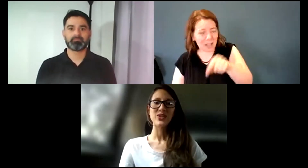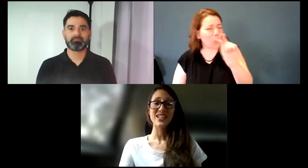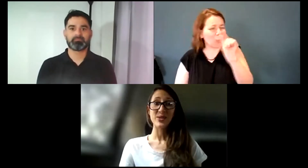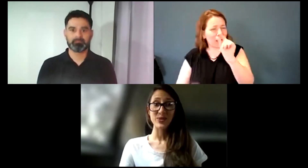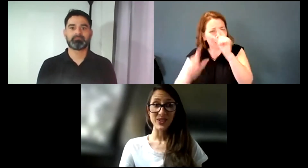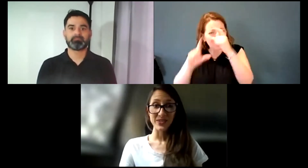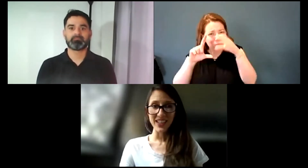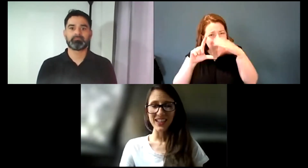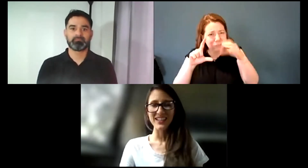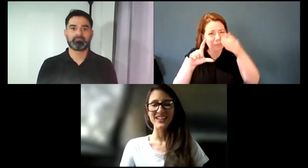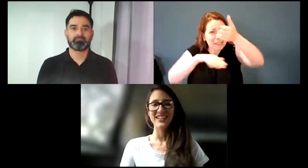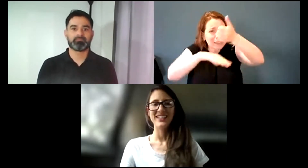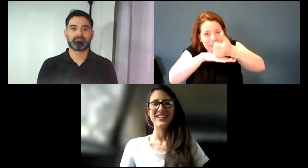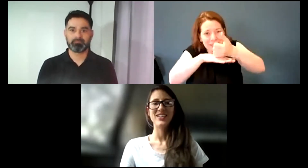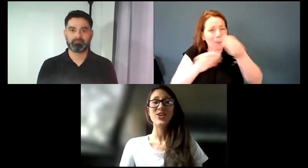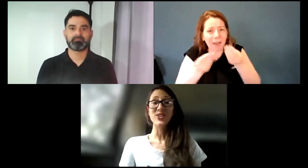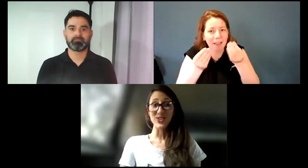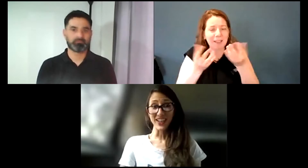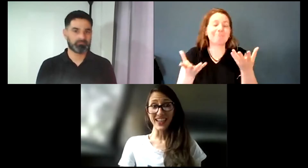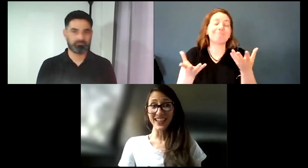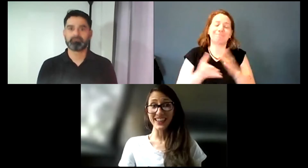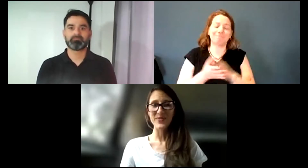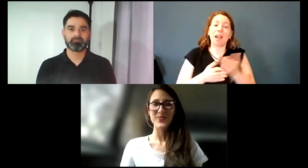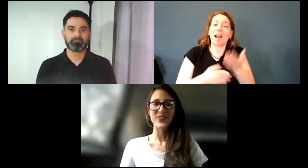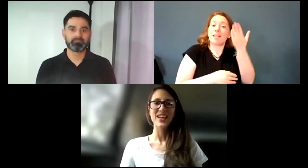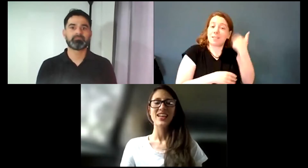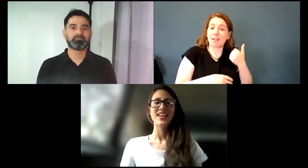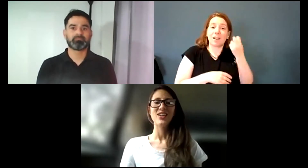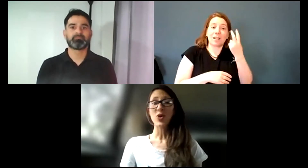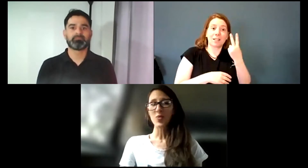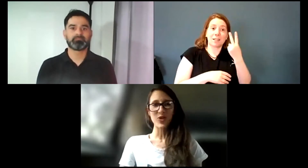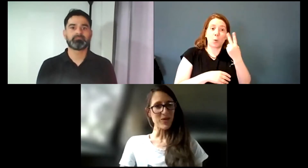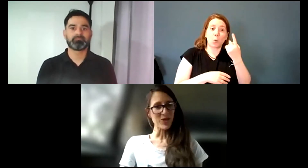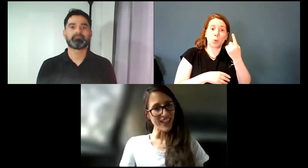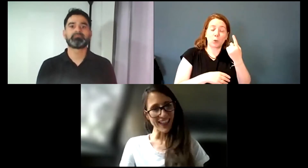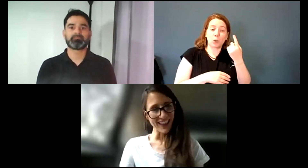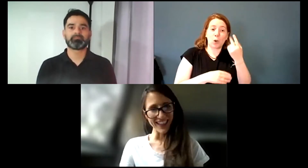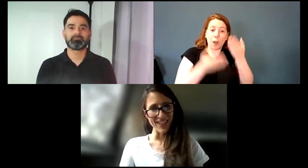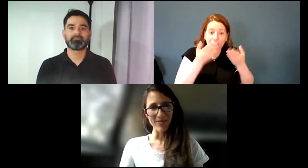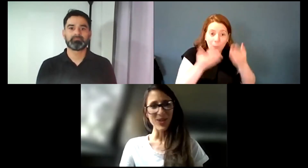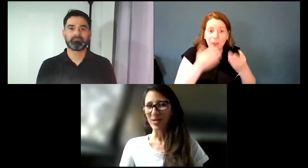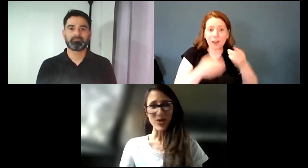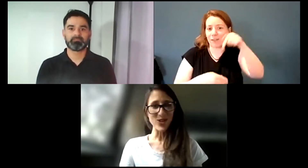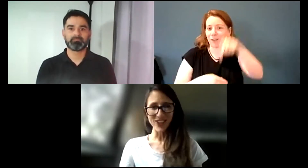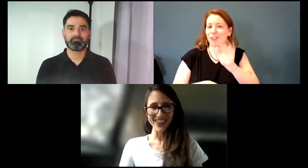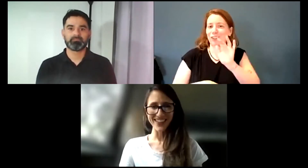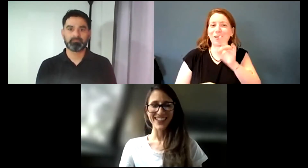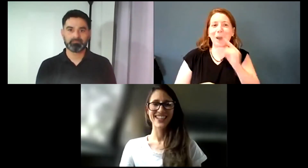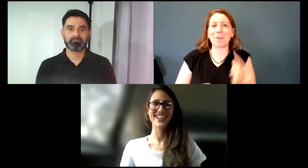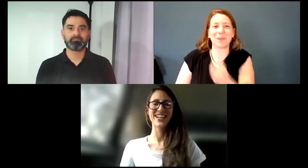del segundo nivel y hoy nos toca este. Todo muy emocionante y muy hermoso,